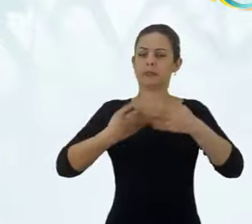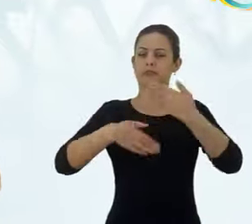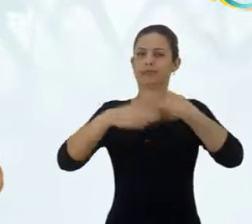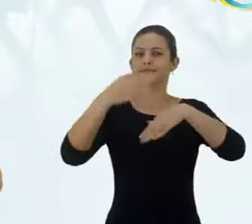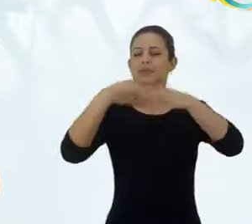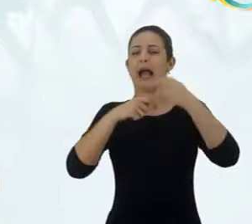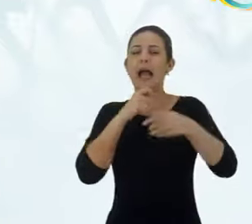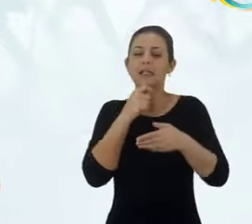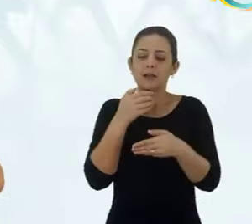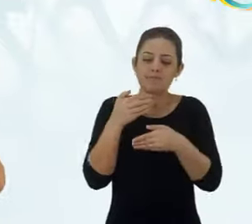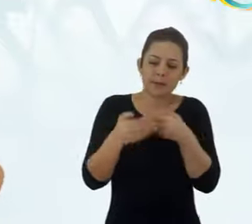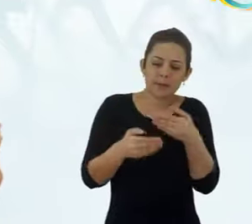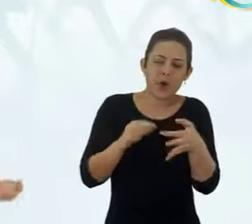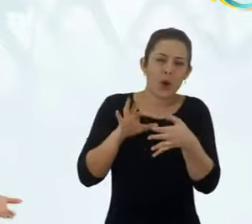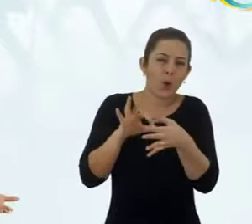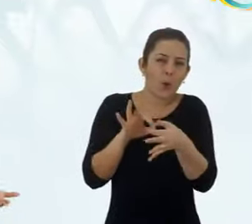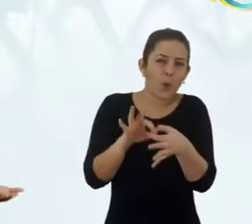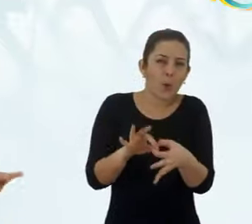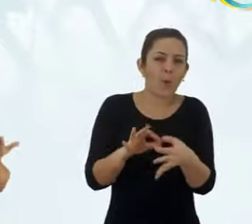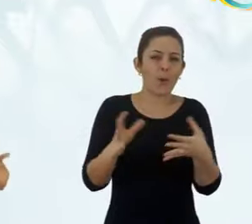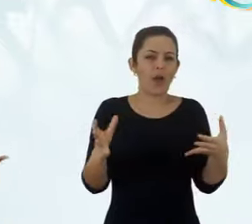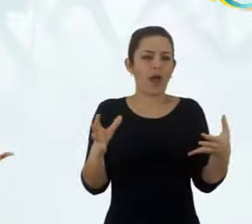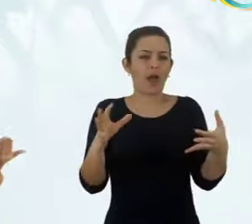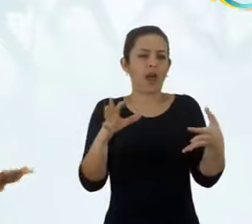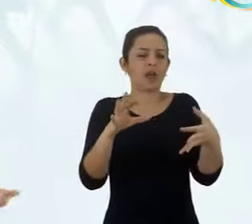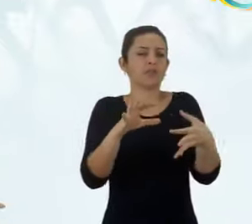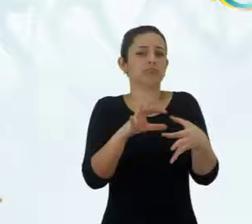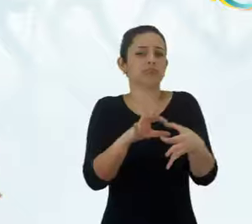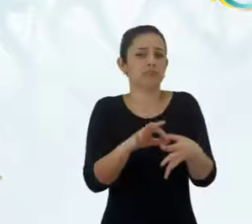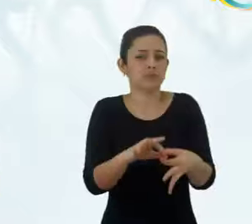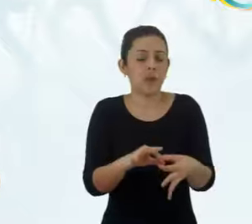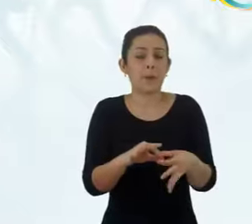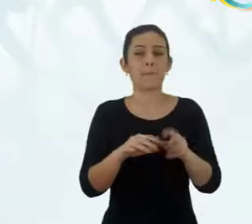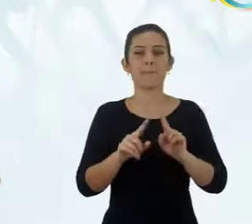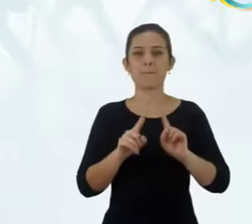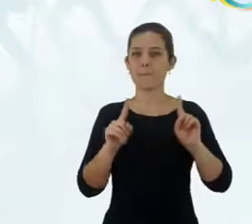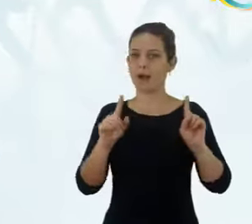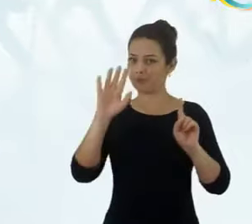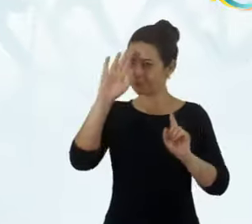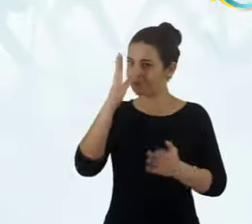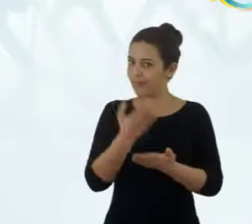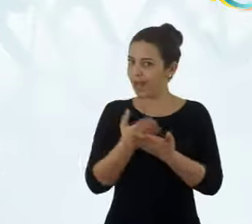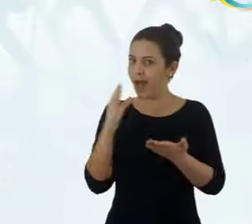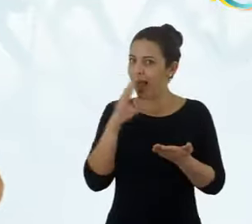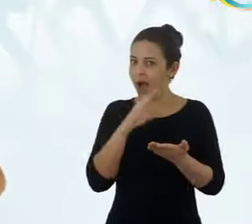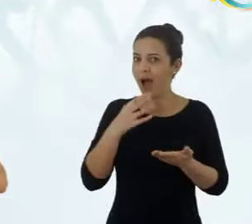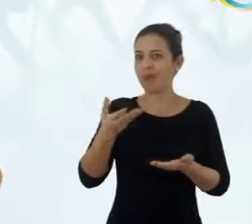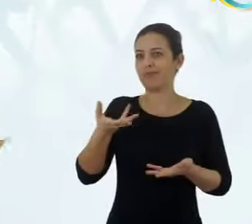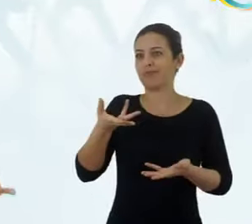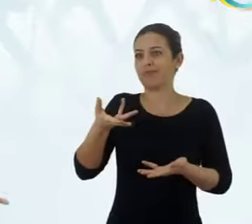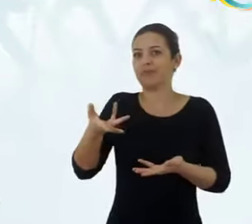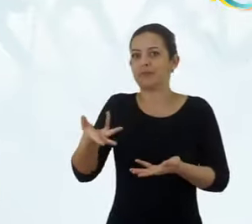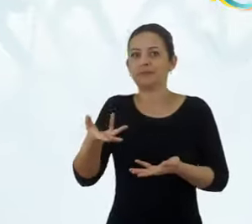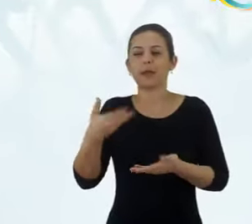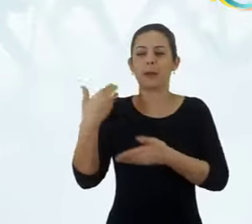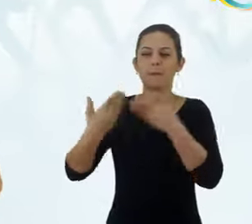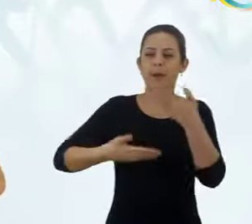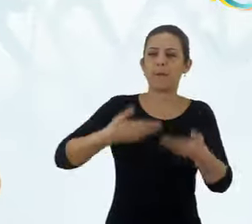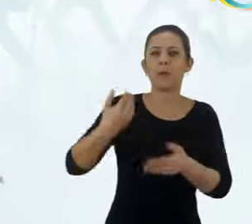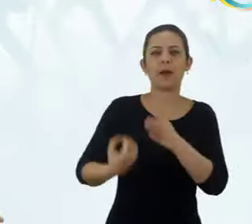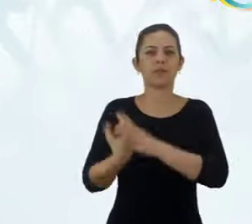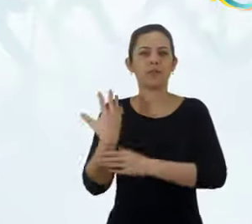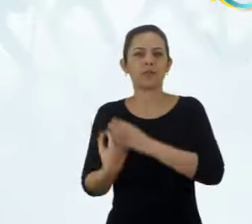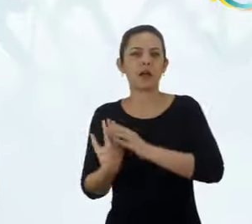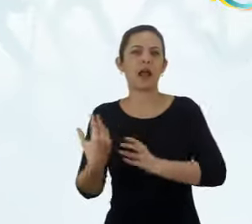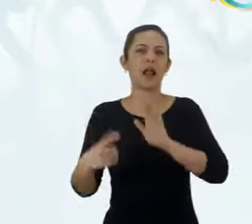parte. Acho que a gente ainda está no contexto da integração, mas creio, né, com tantas coisas que